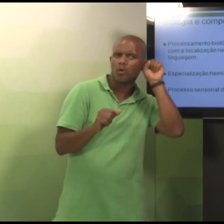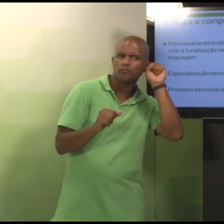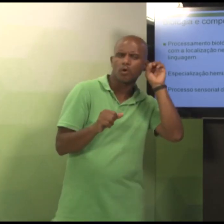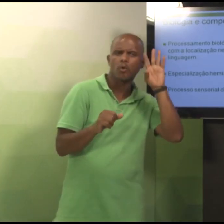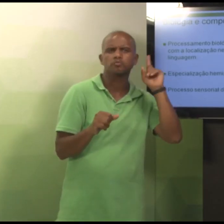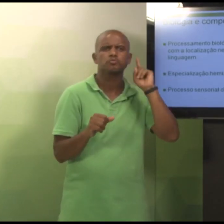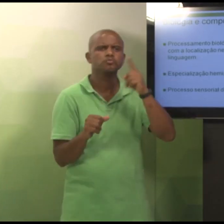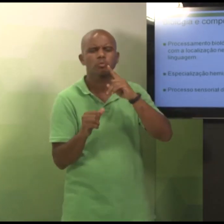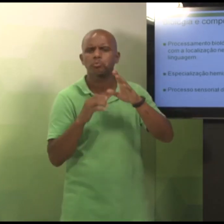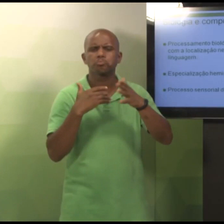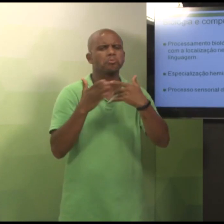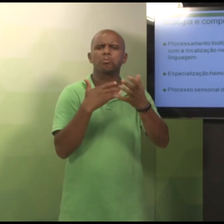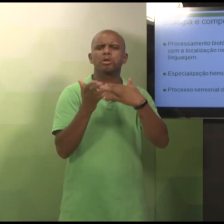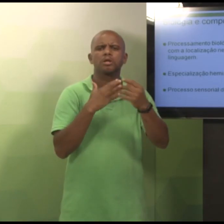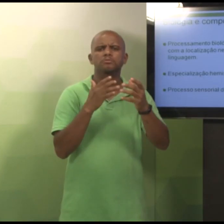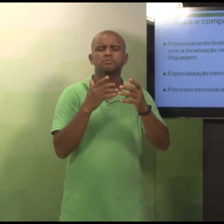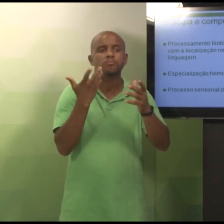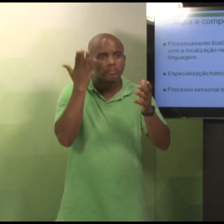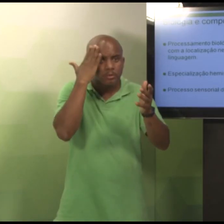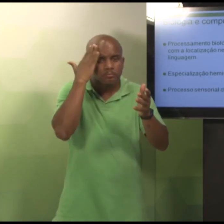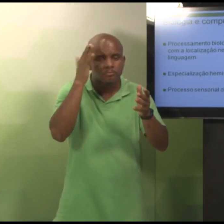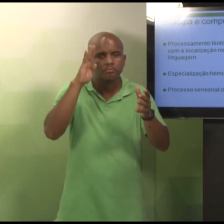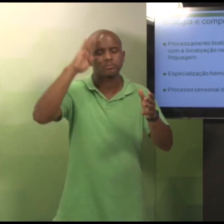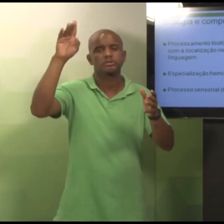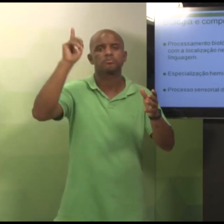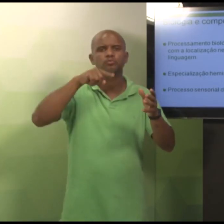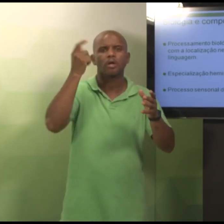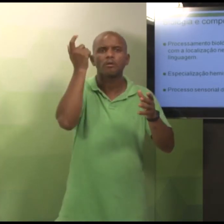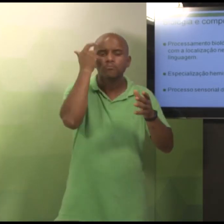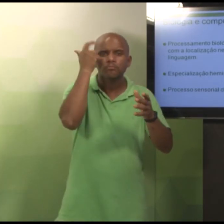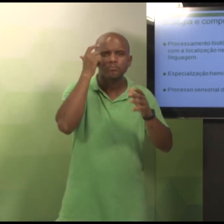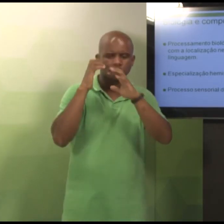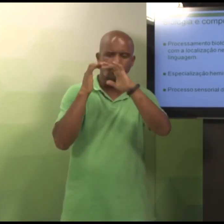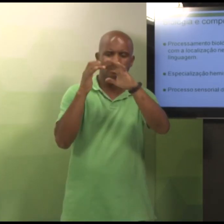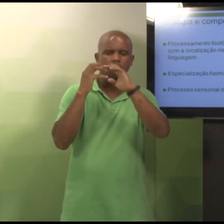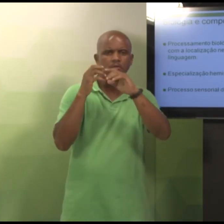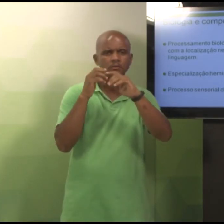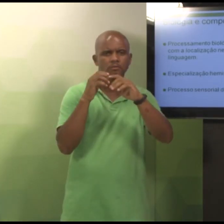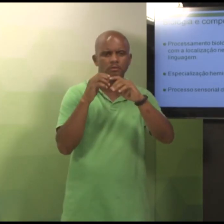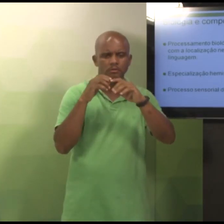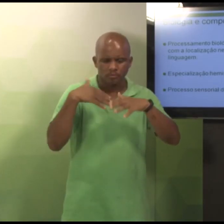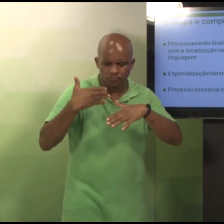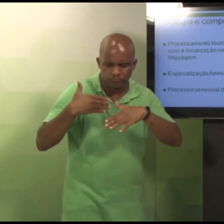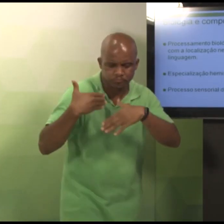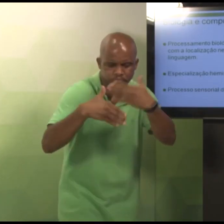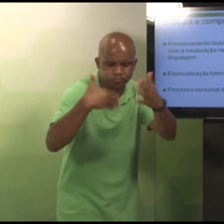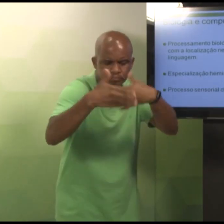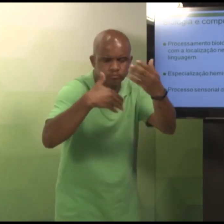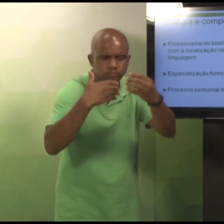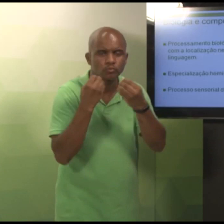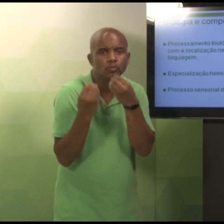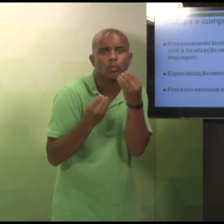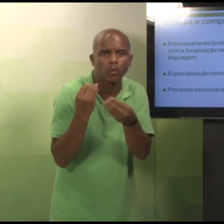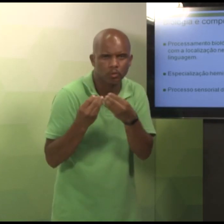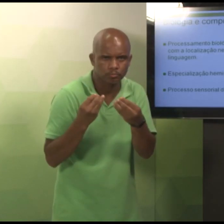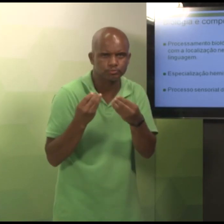Então, quer seja com ouvinte ou com surdos, o principal é ter em mente que como